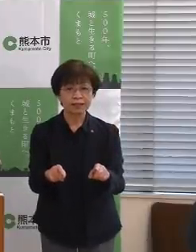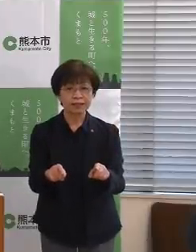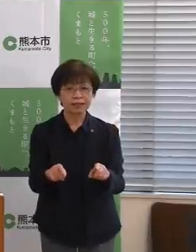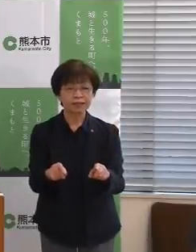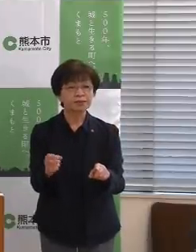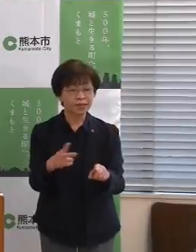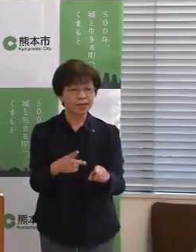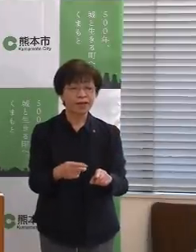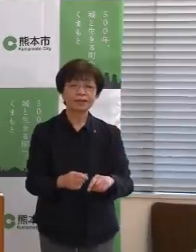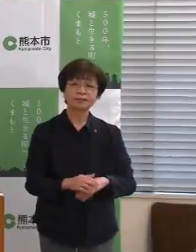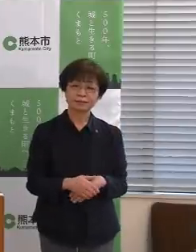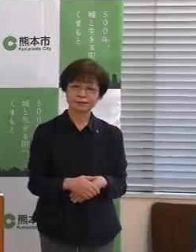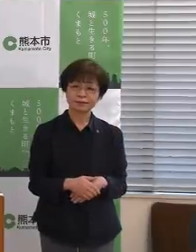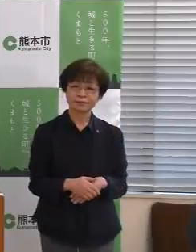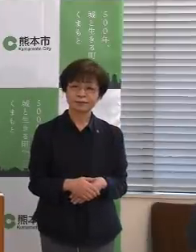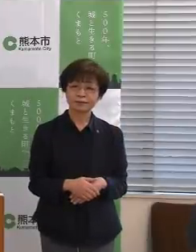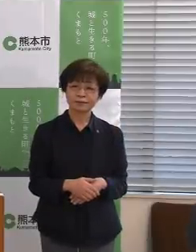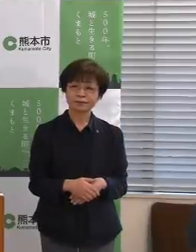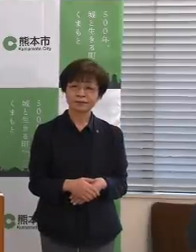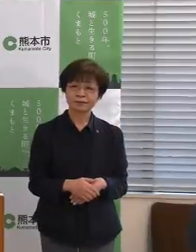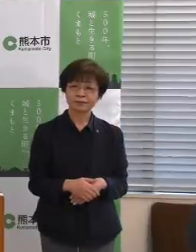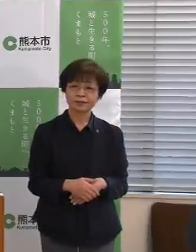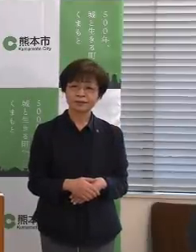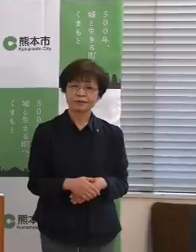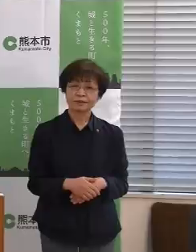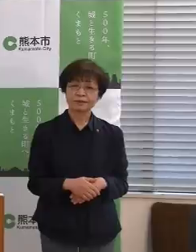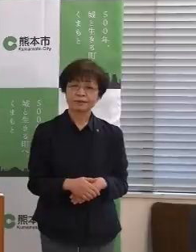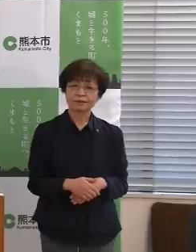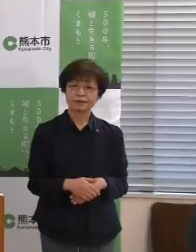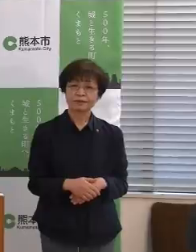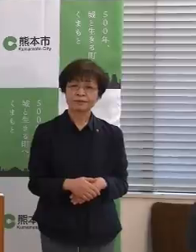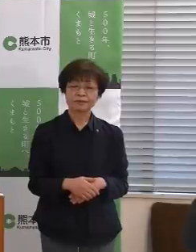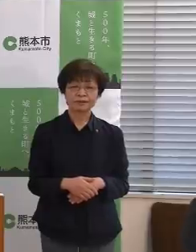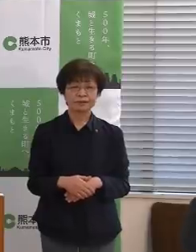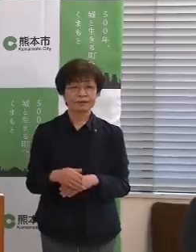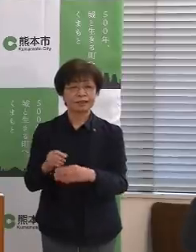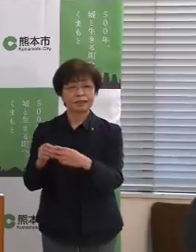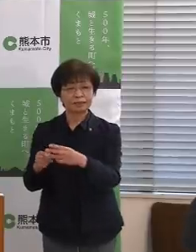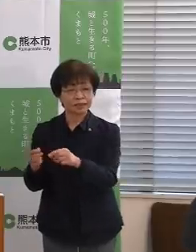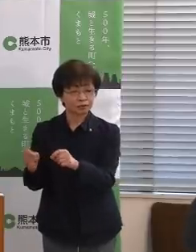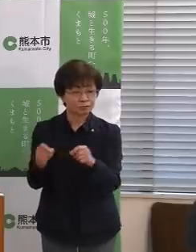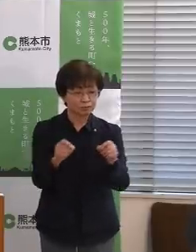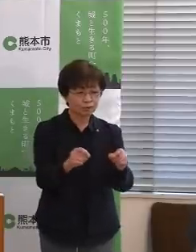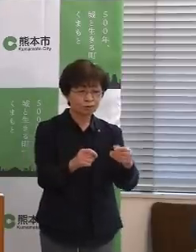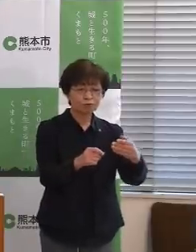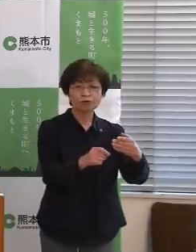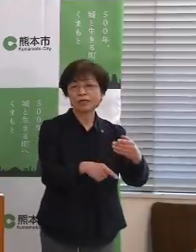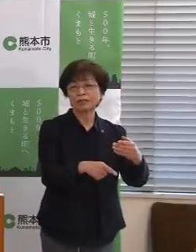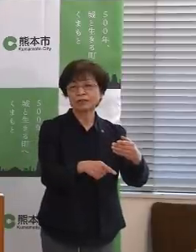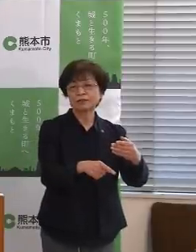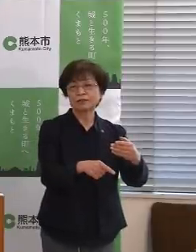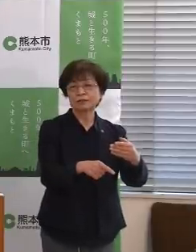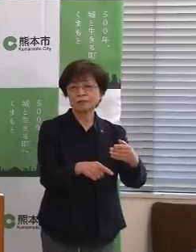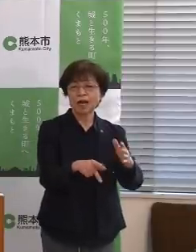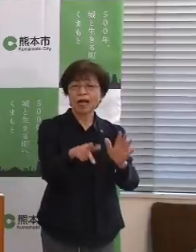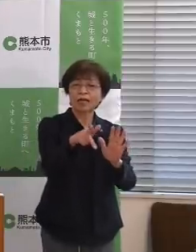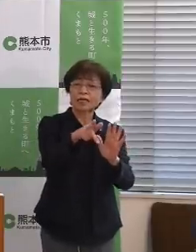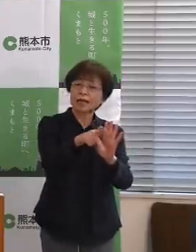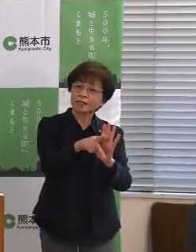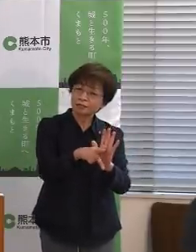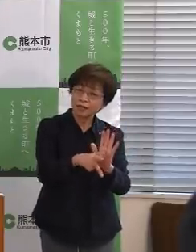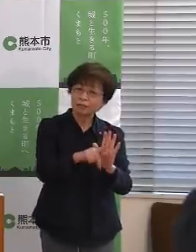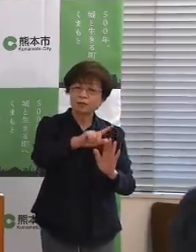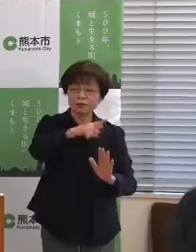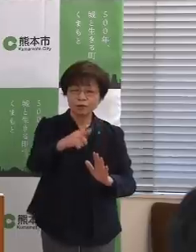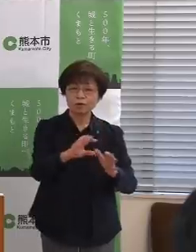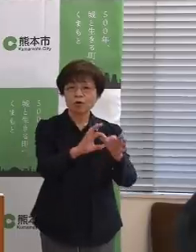から簡単にやっぱりこれが動かせないように、いろいろなカリキュラムとの関係、そういった